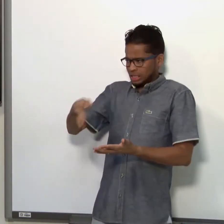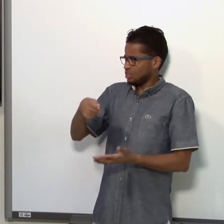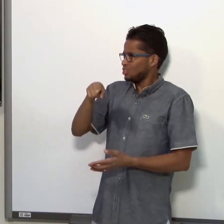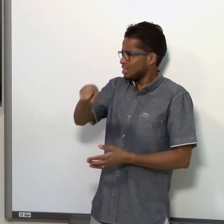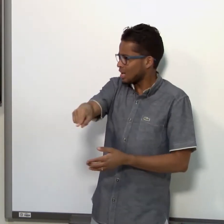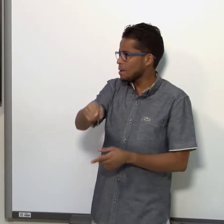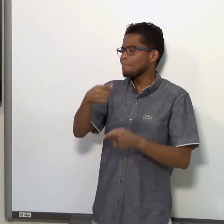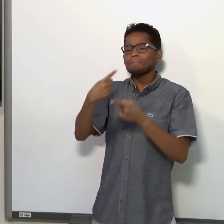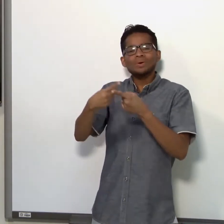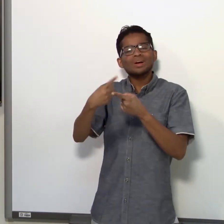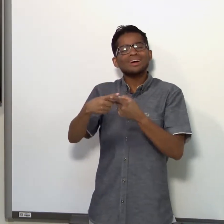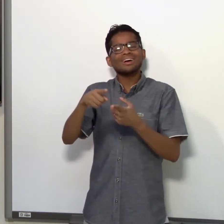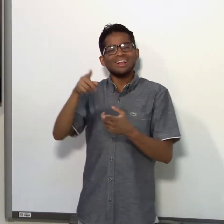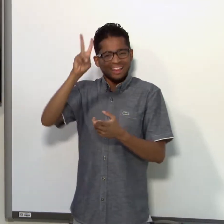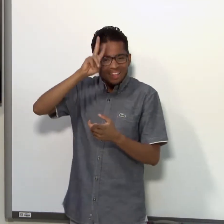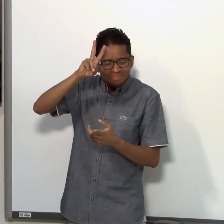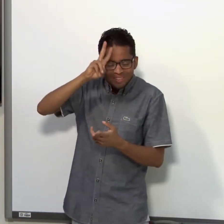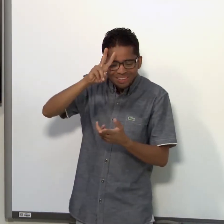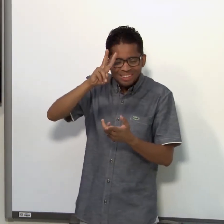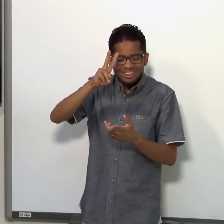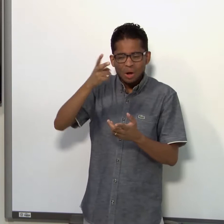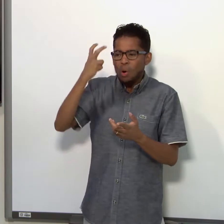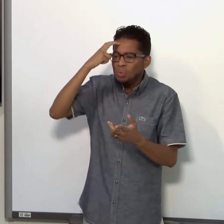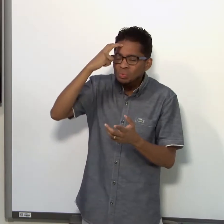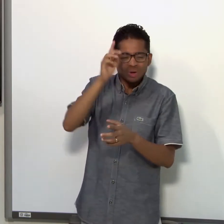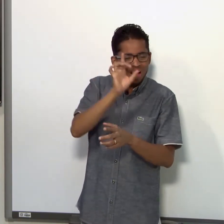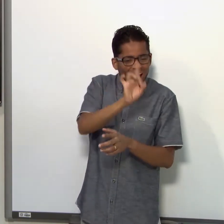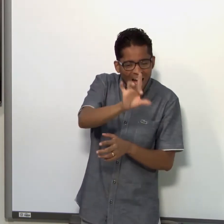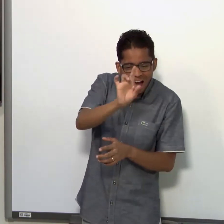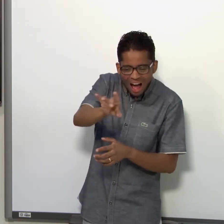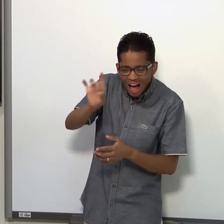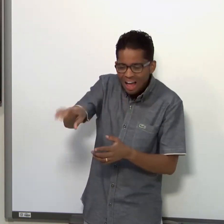Começa o processo de inclusão a partir da teoria crítica.